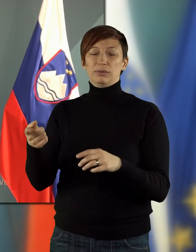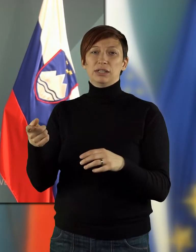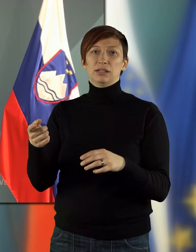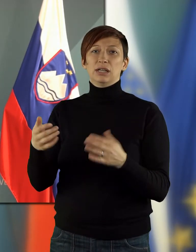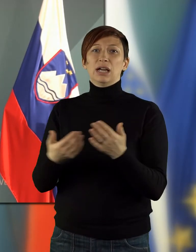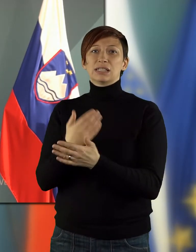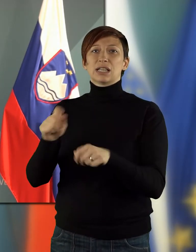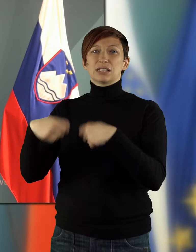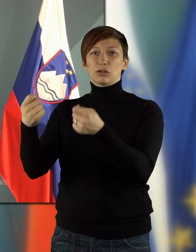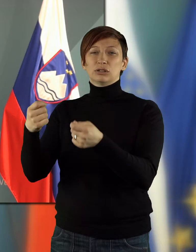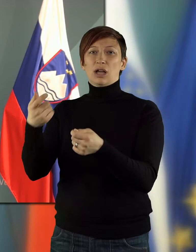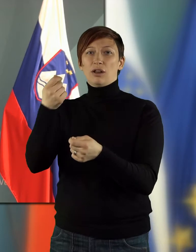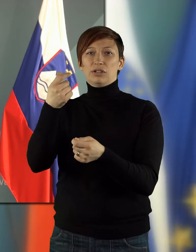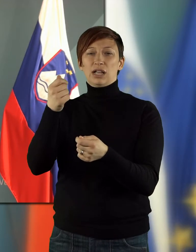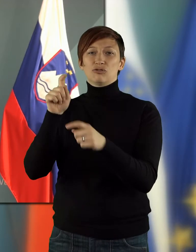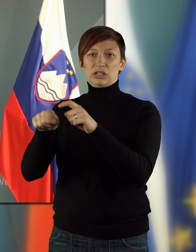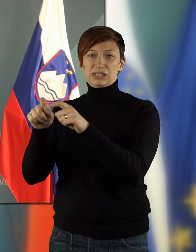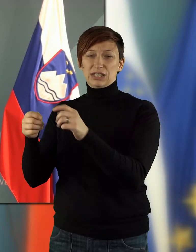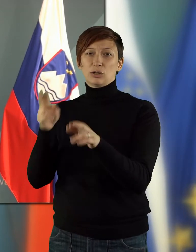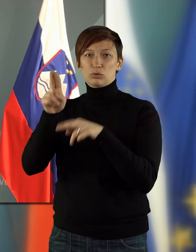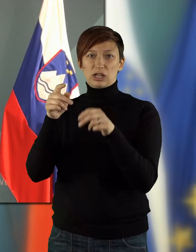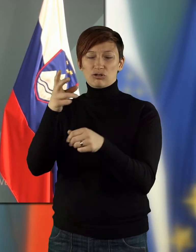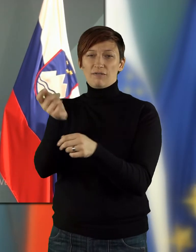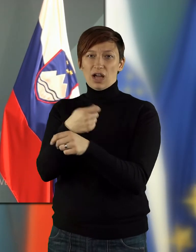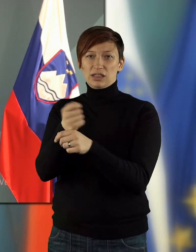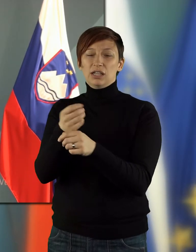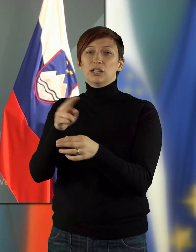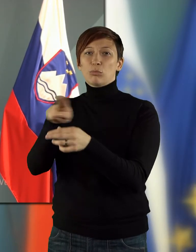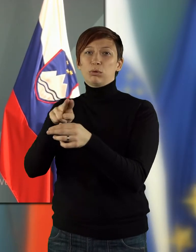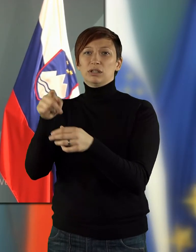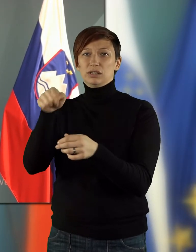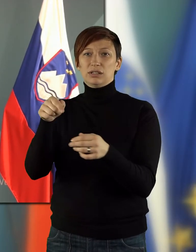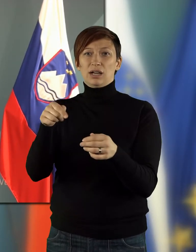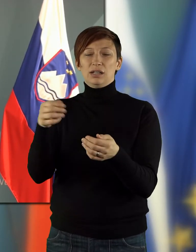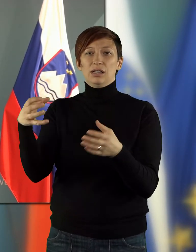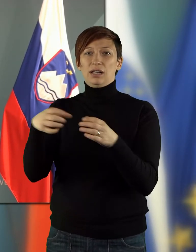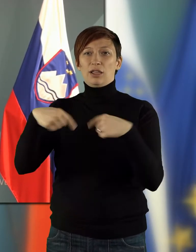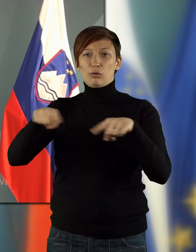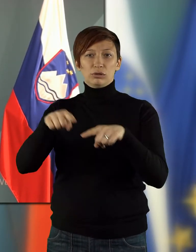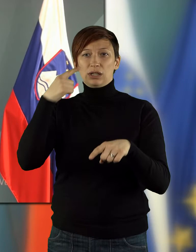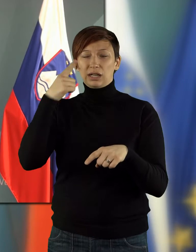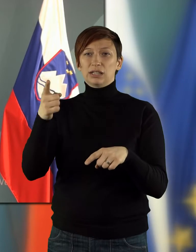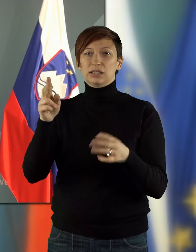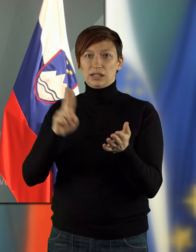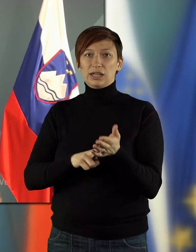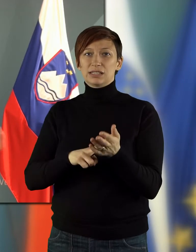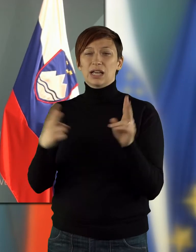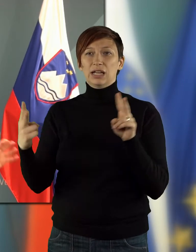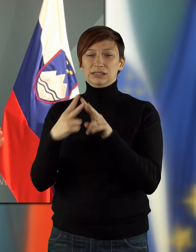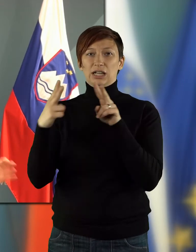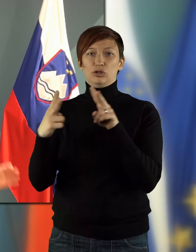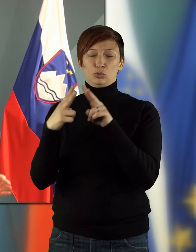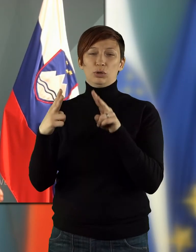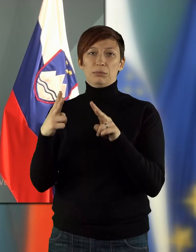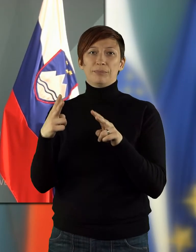opreme, za zagotavljanje finančnih sredstev, se pravi vzdrževanje in popolnjevanje, je ta enota, ne glede na to, da se